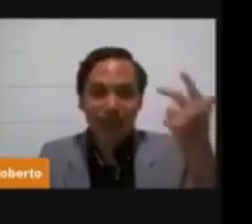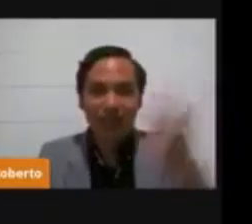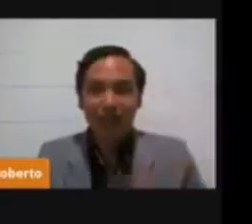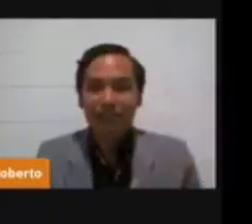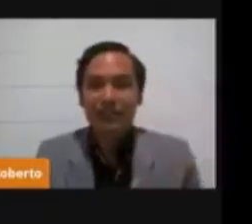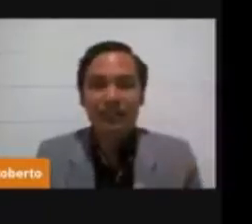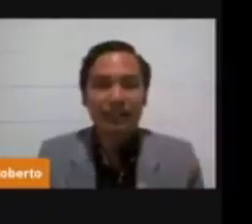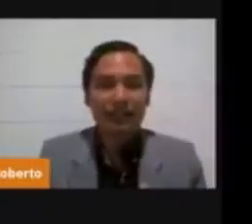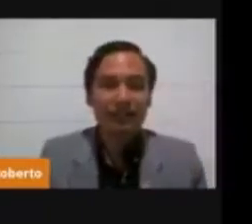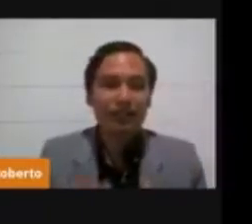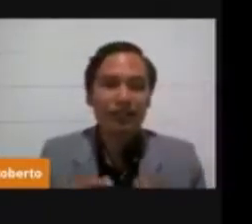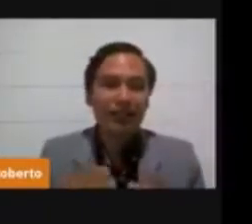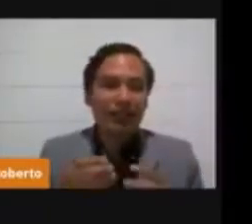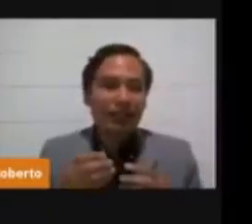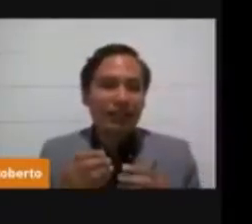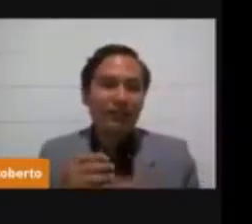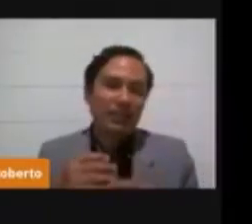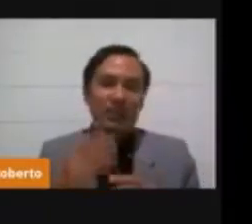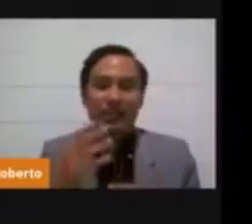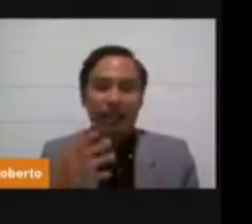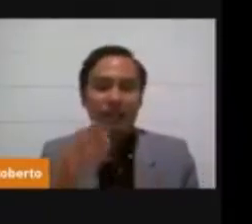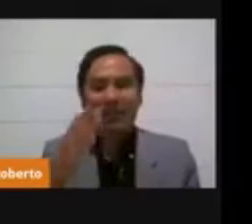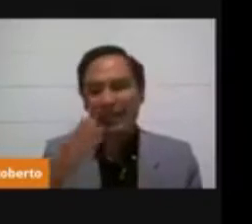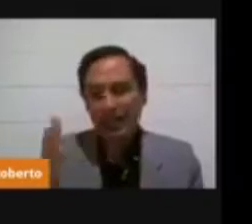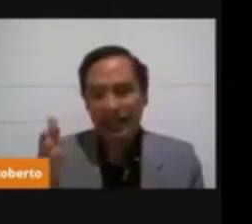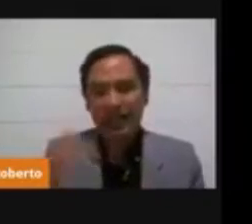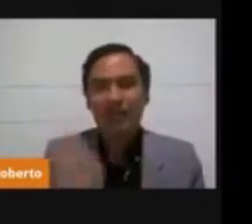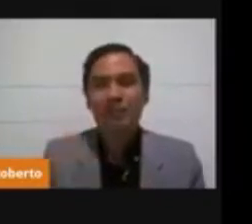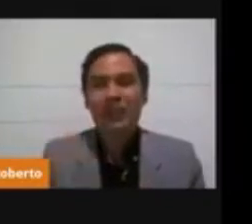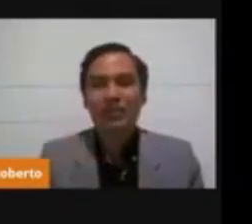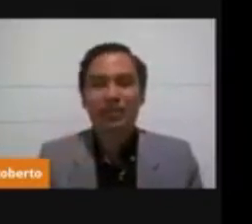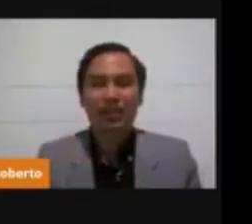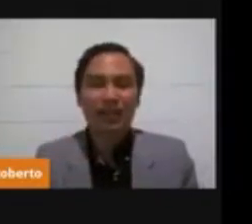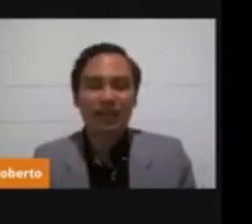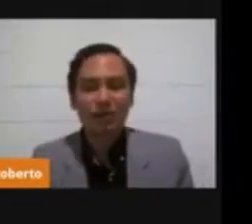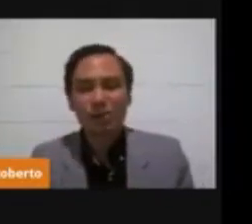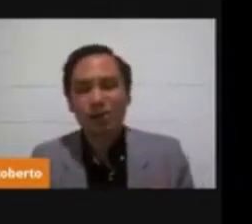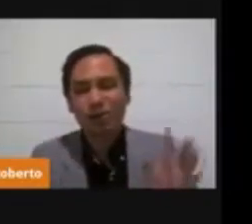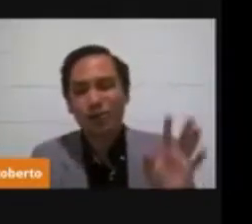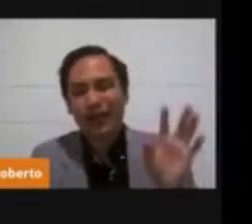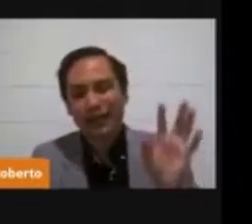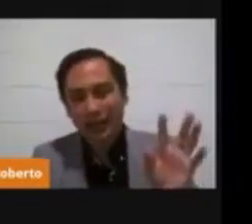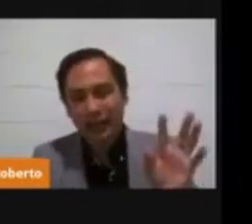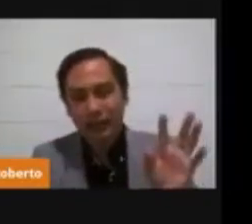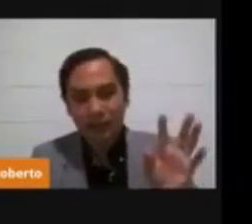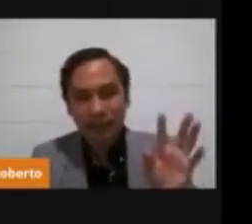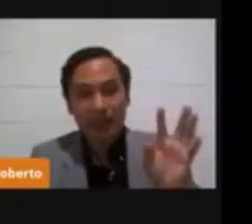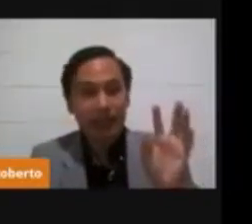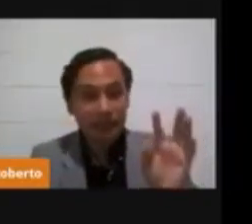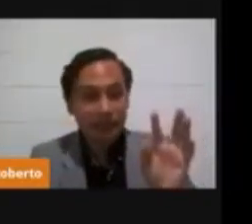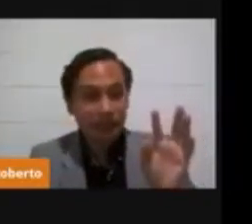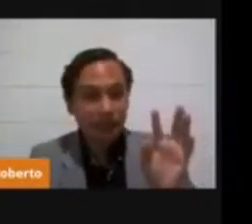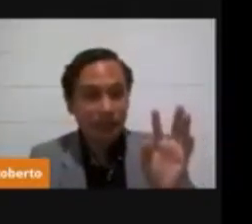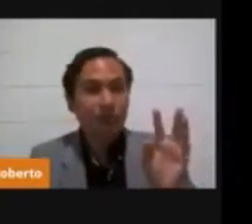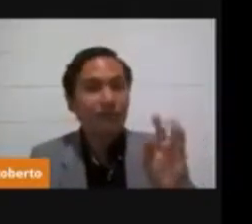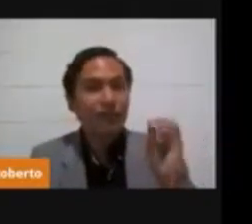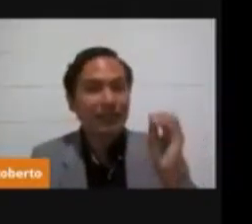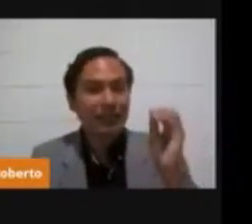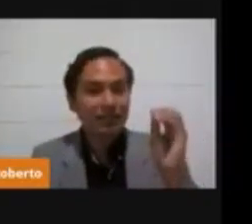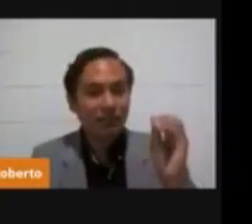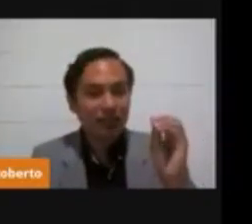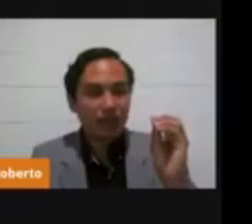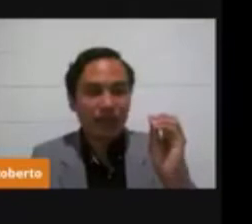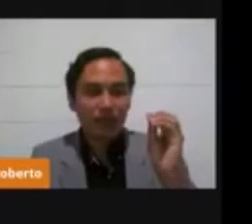producir, entonces, sino que se iba a quedar a mendigar, entonces lo miraban como una carga. Esta es un